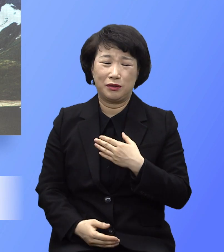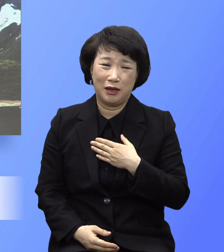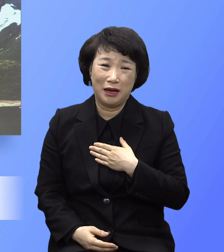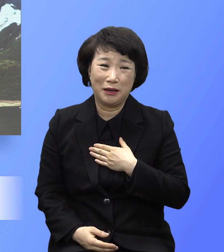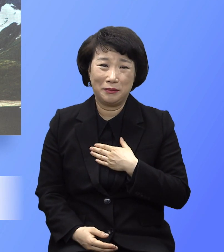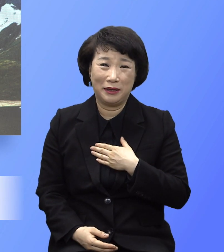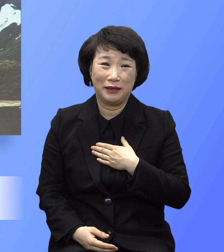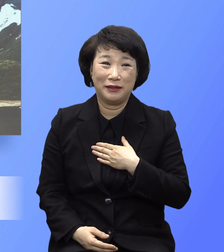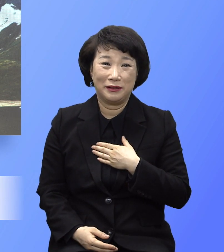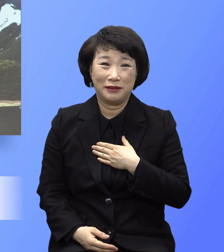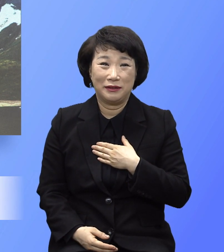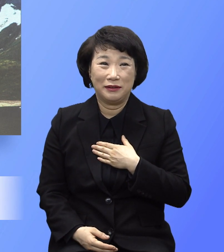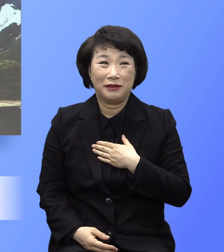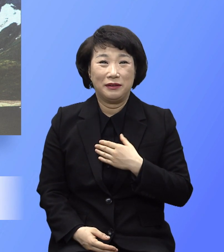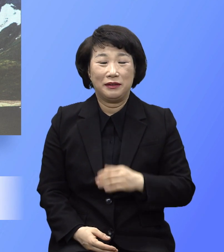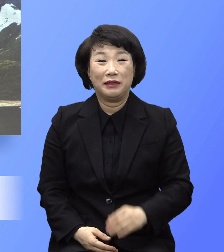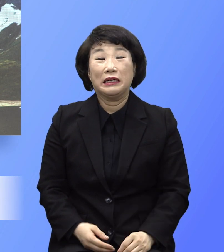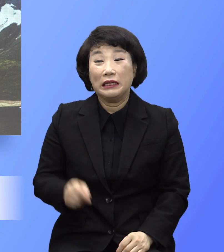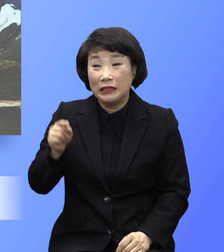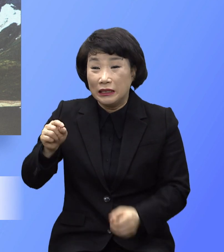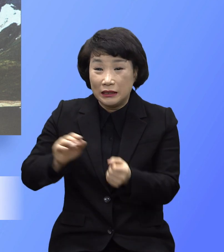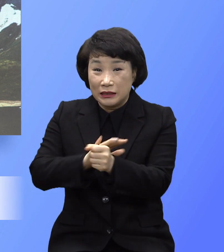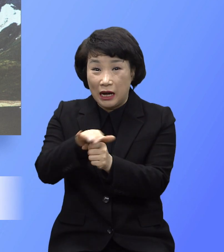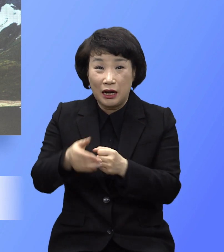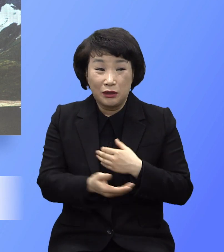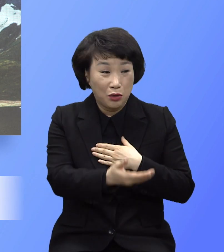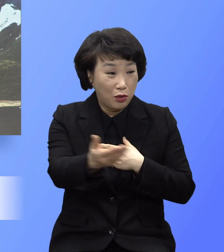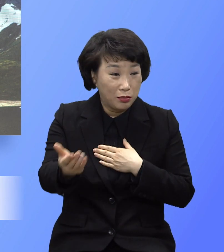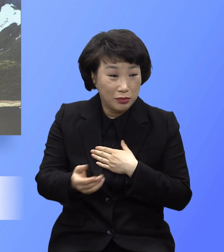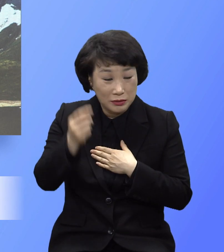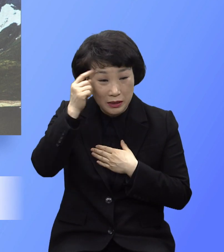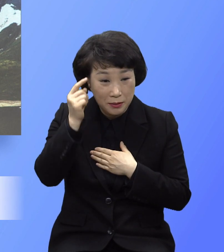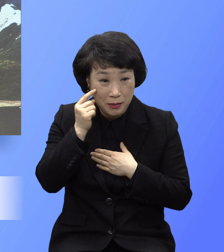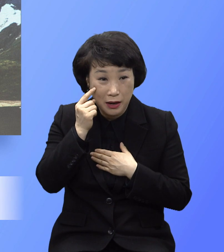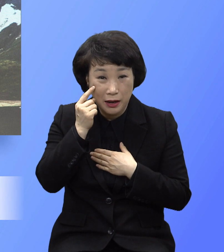사랑하셨습니다. 이 사랑은 감히